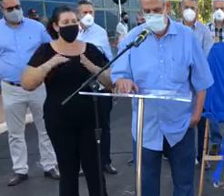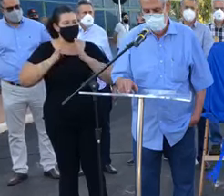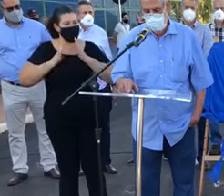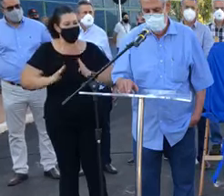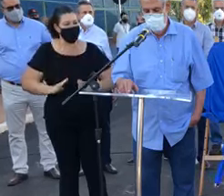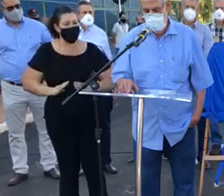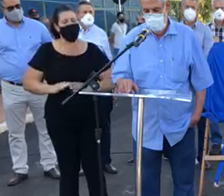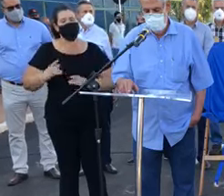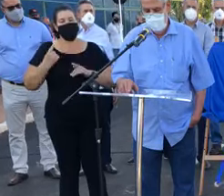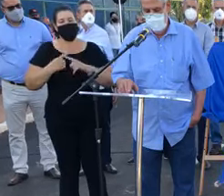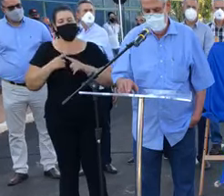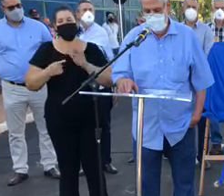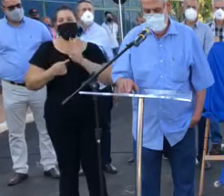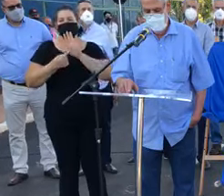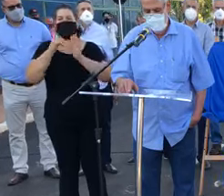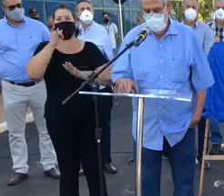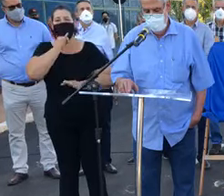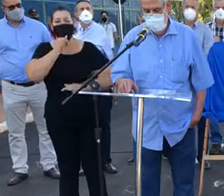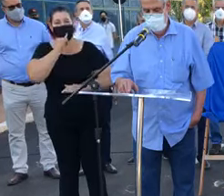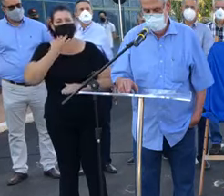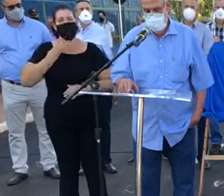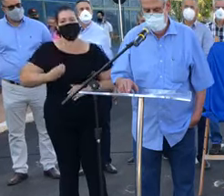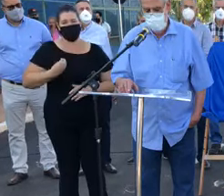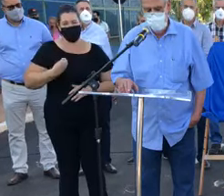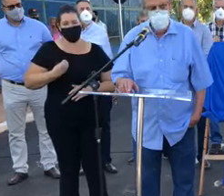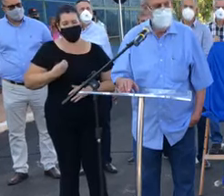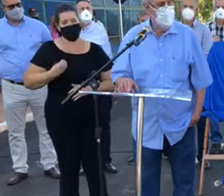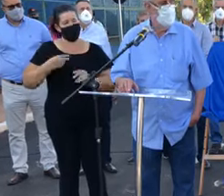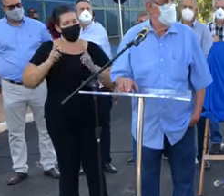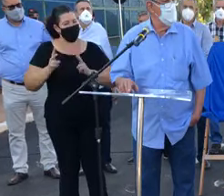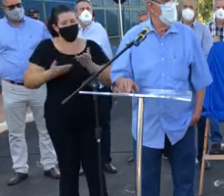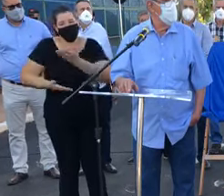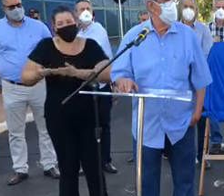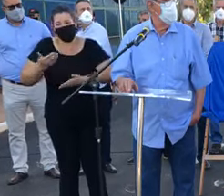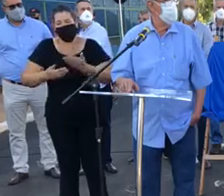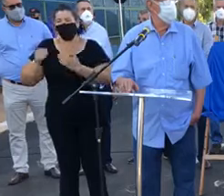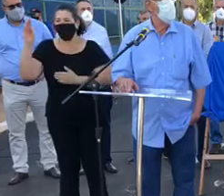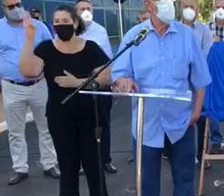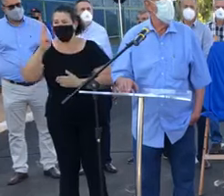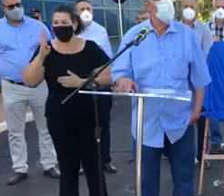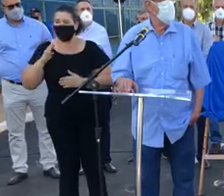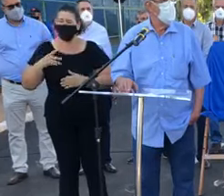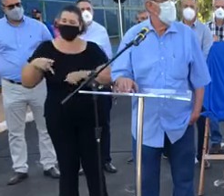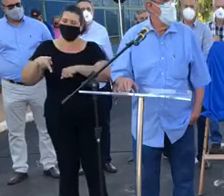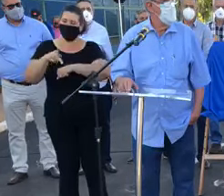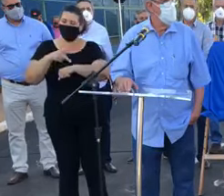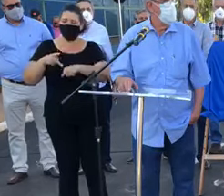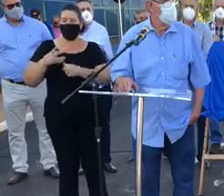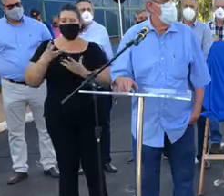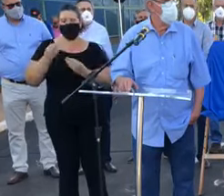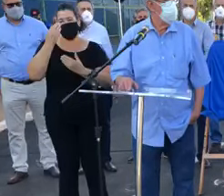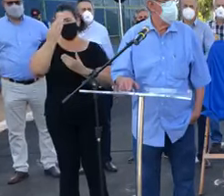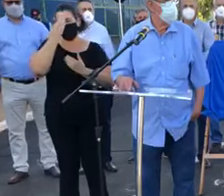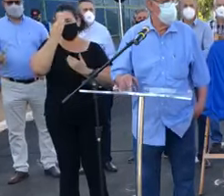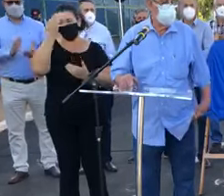papai, pelo exemplo e forma que viveu e seguiu o Brasil e serviu o Brasil. Nossa, muito